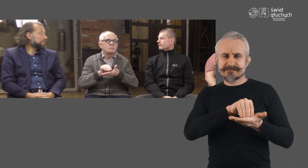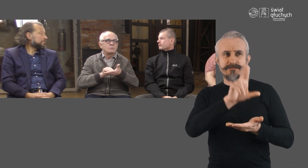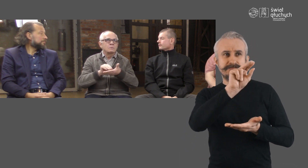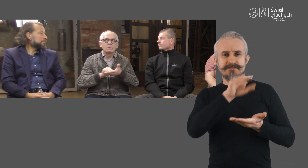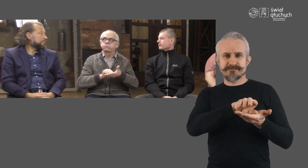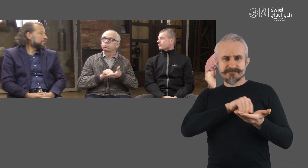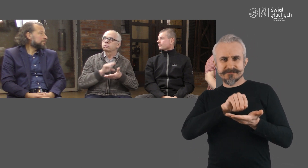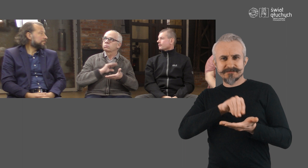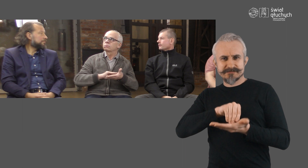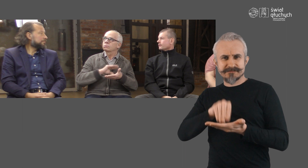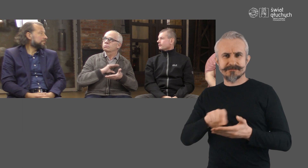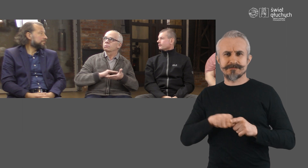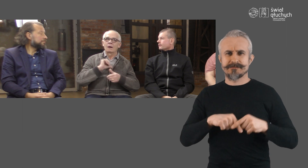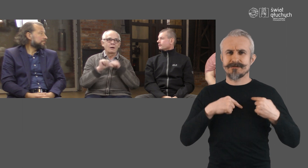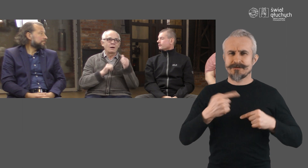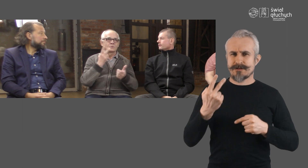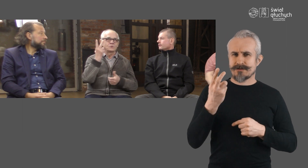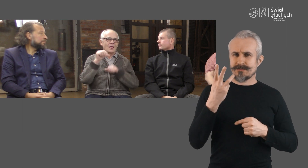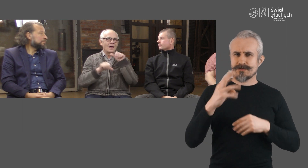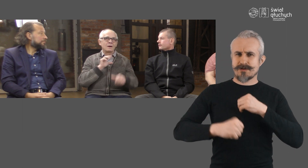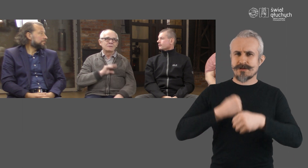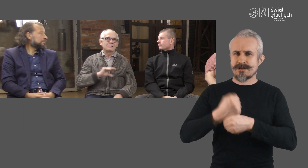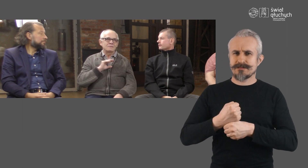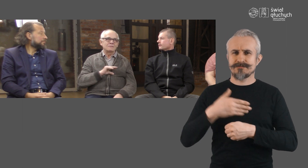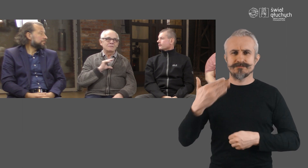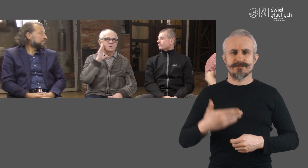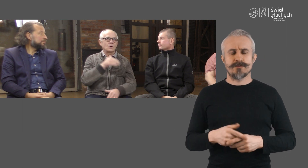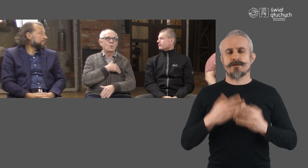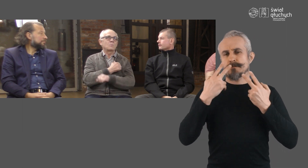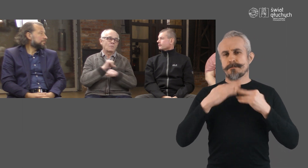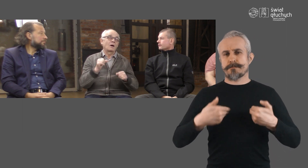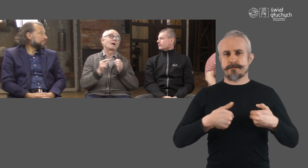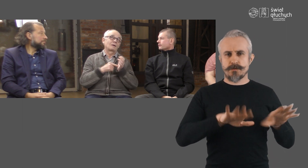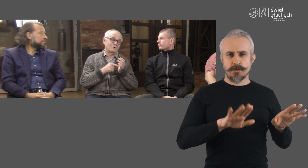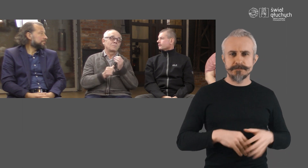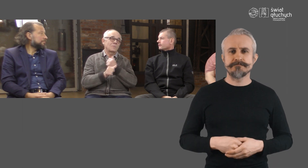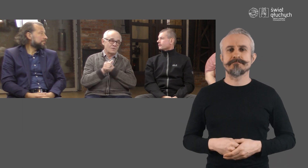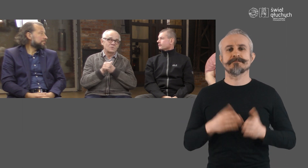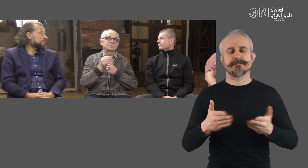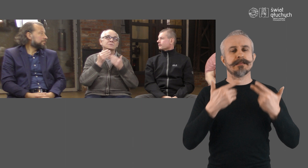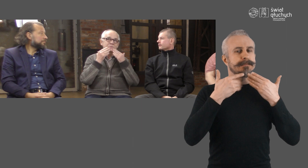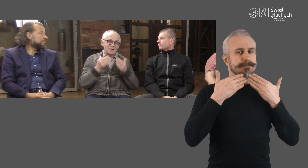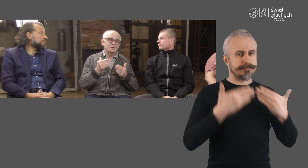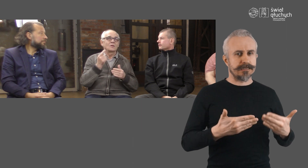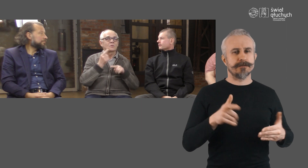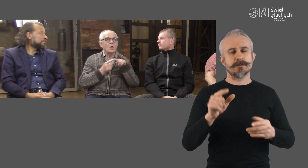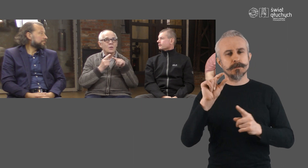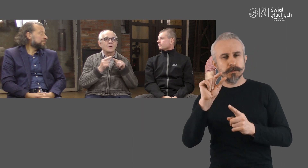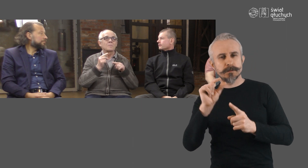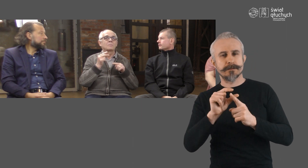Codziennie mówili i trzeba było notować wszystko. Przez 3 lata cierpiałem, skończyłem szkołę.